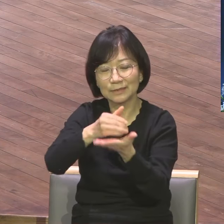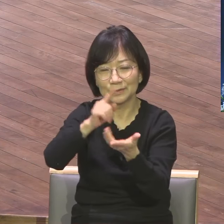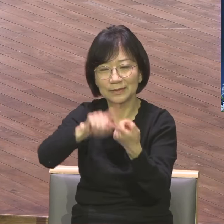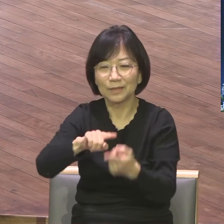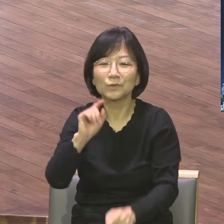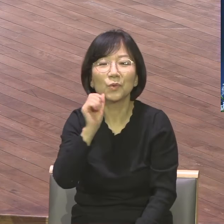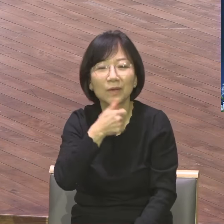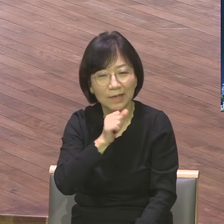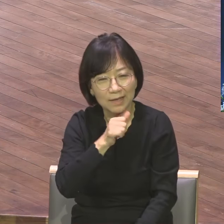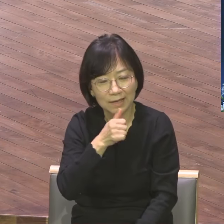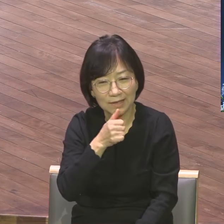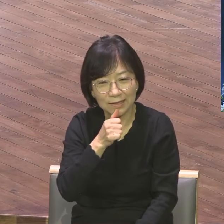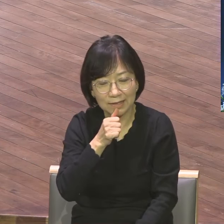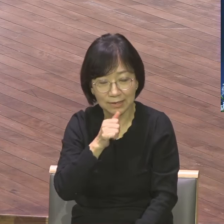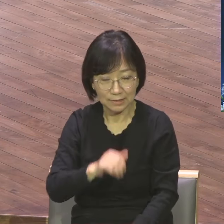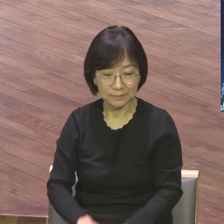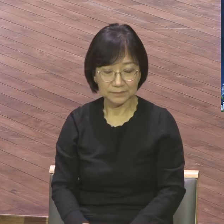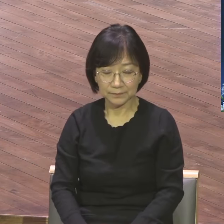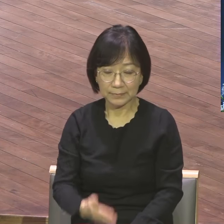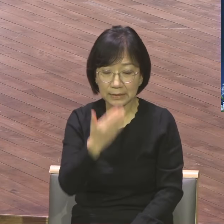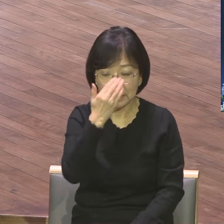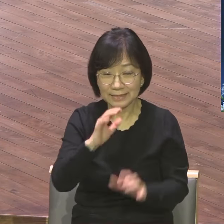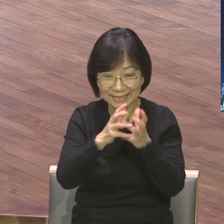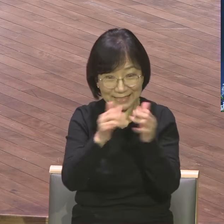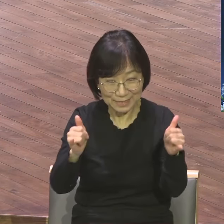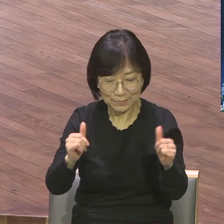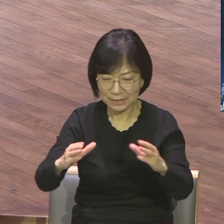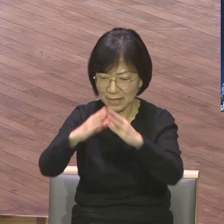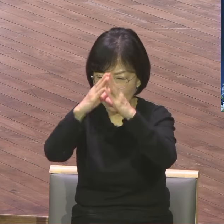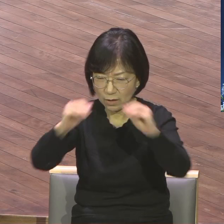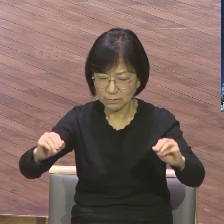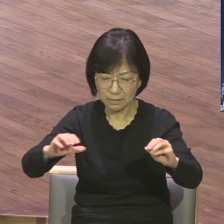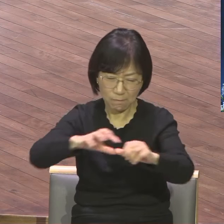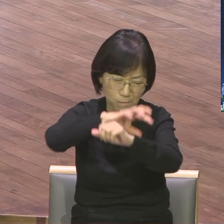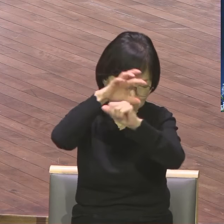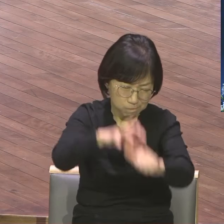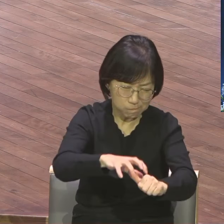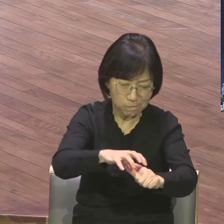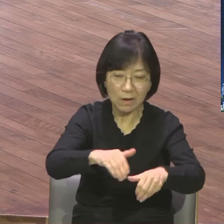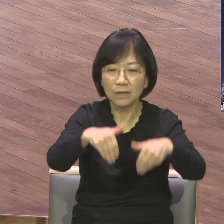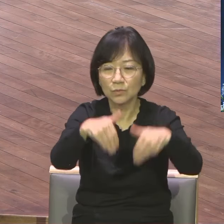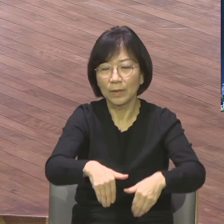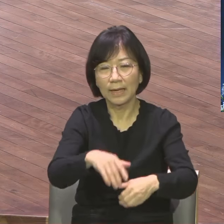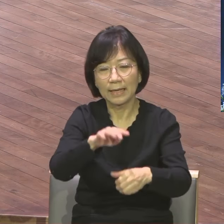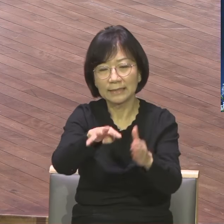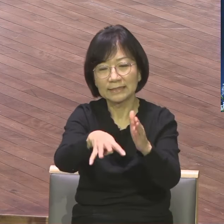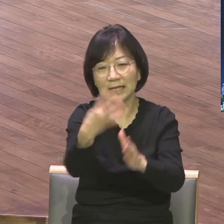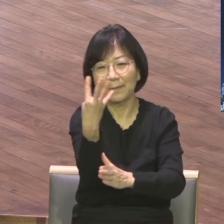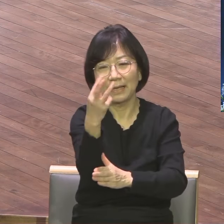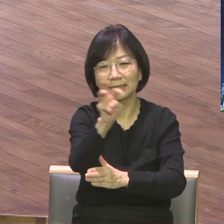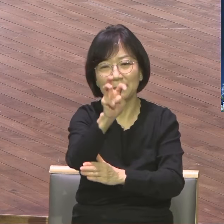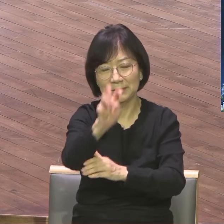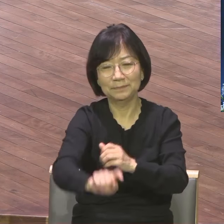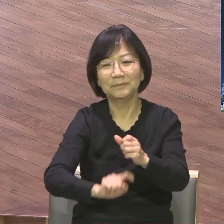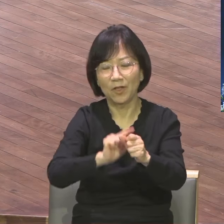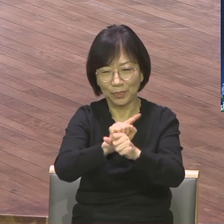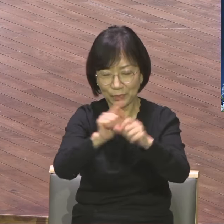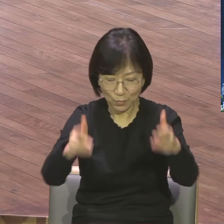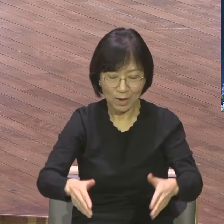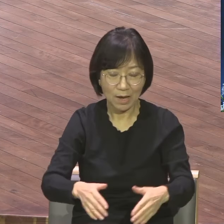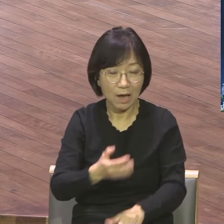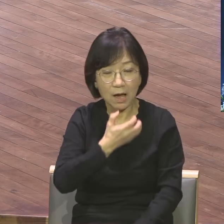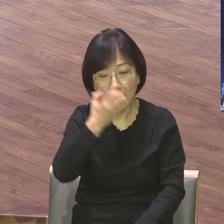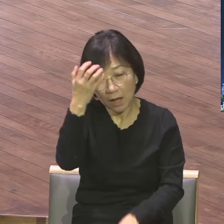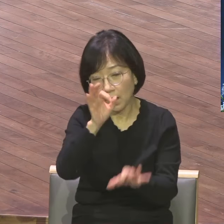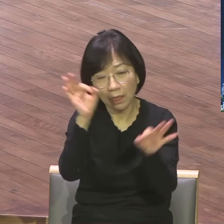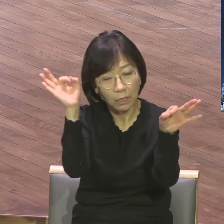동안 애굽의 노예로 있었습니다. 그 고통은 상상을 초월합니다. 꿈도 없습니다. 희망도 없어요.